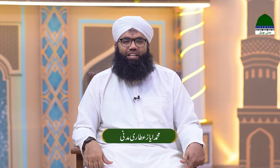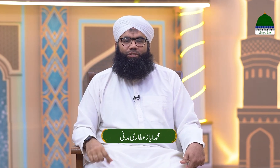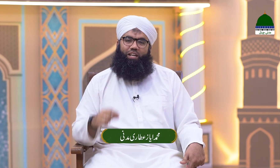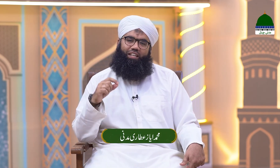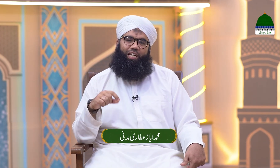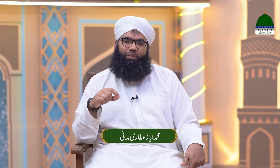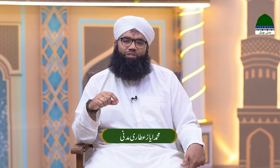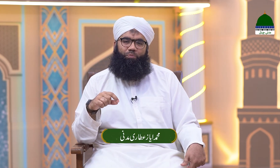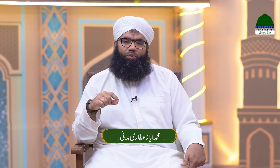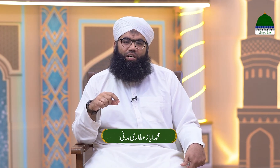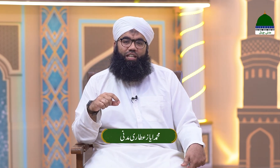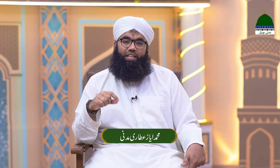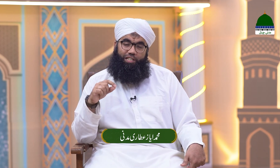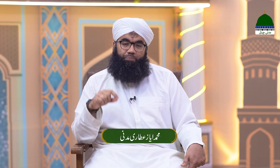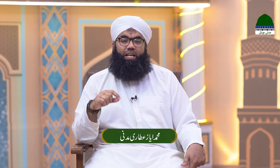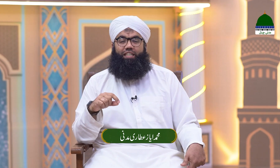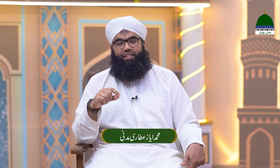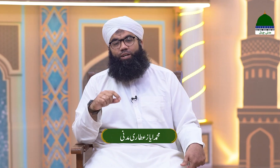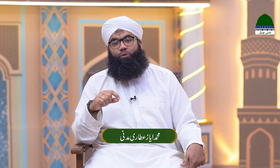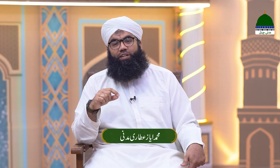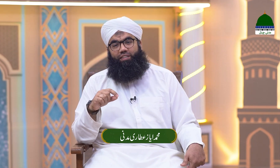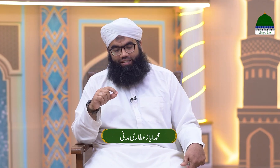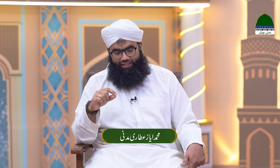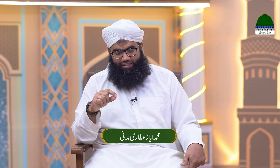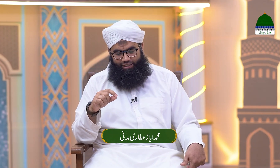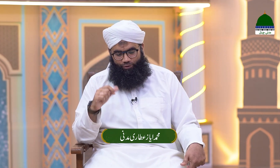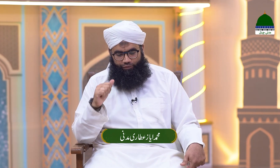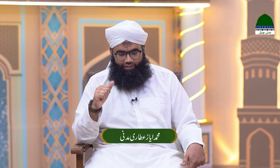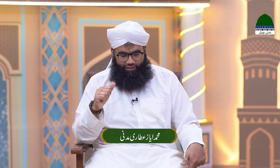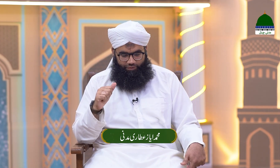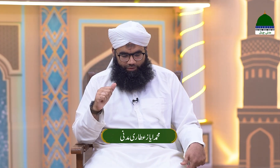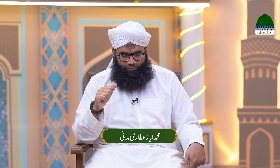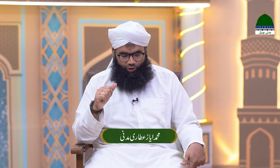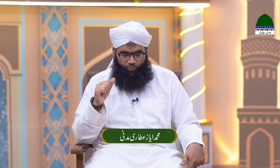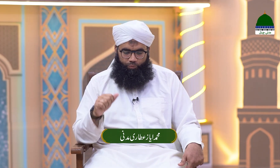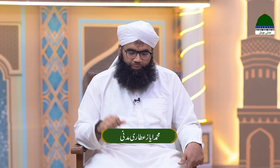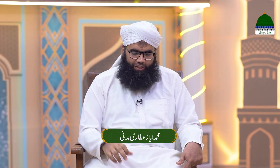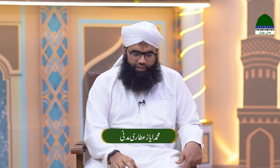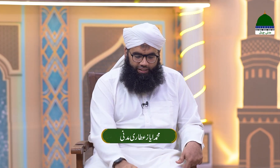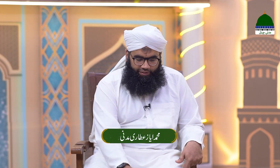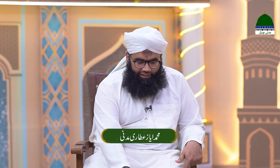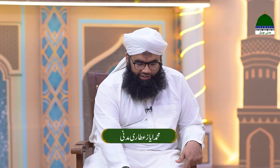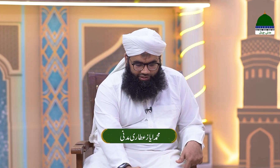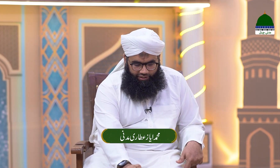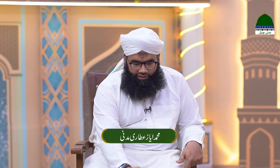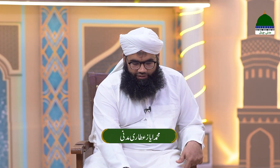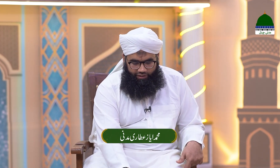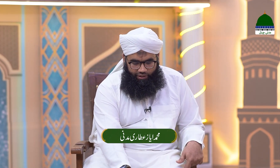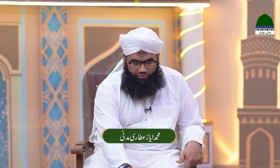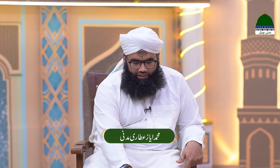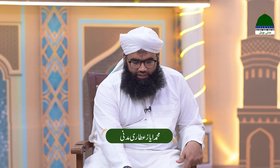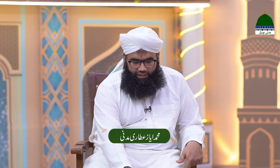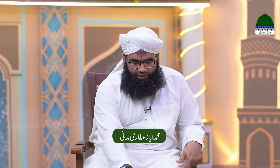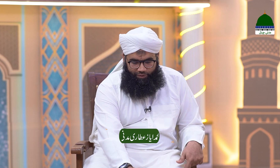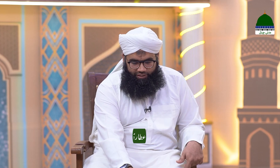اللہ۔ تو اللہ کریم ہم سب کو اس پیاری ادا کو بھی اختیار کرنے کی توفیق عطا فرمائے۔ ام المومنین حضرت عائشہ صدیقہ رضی